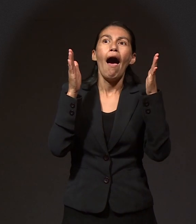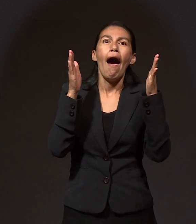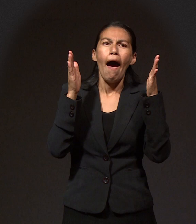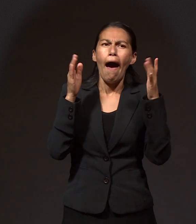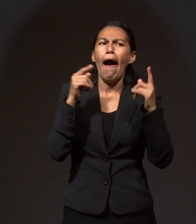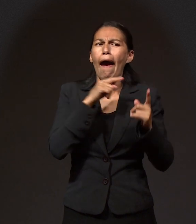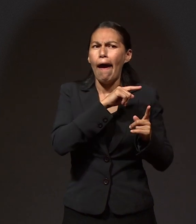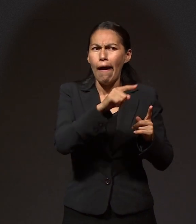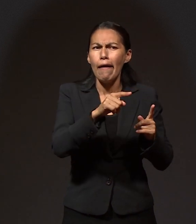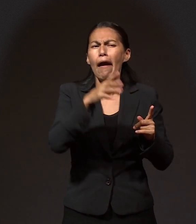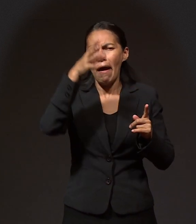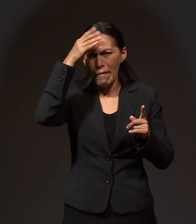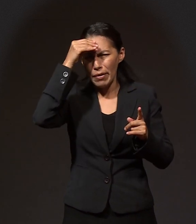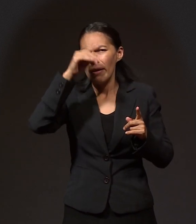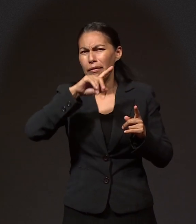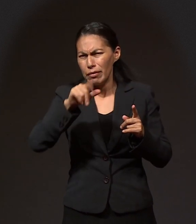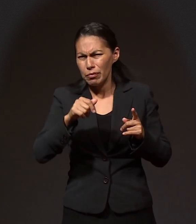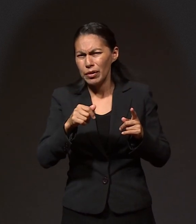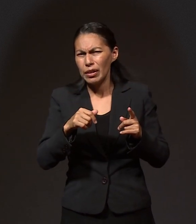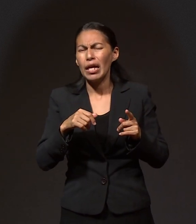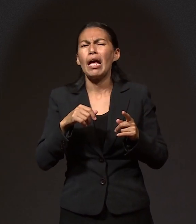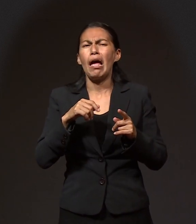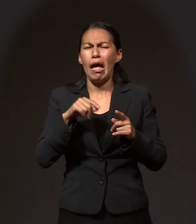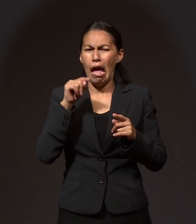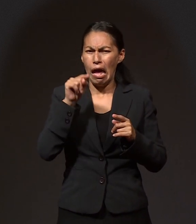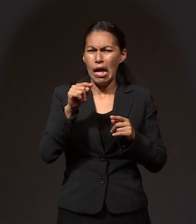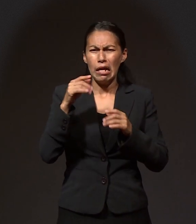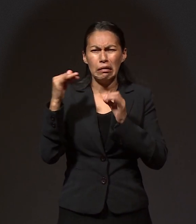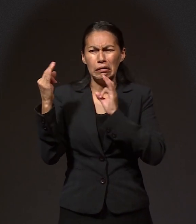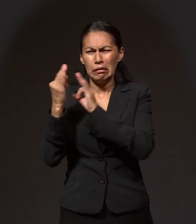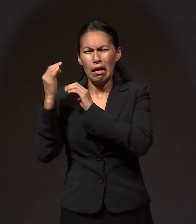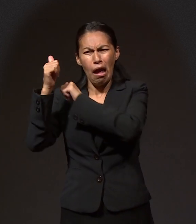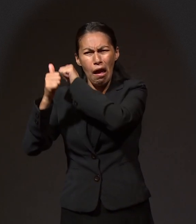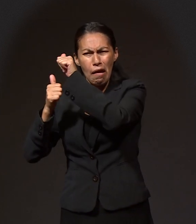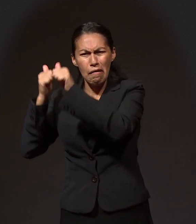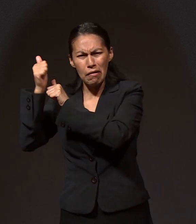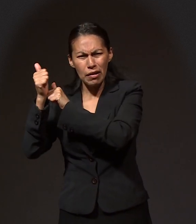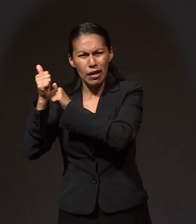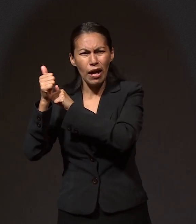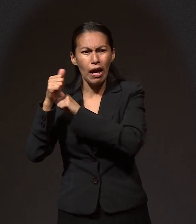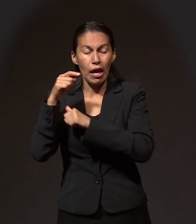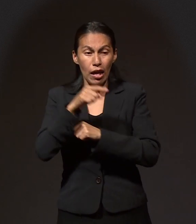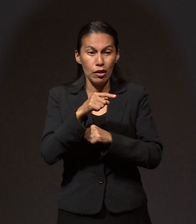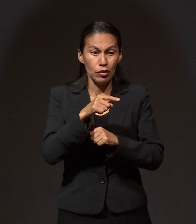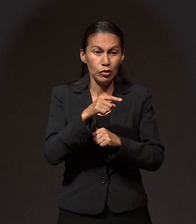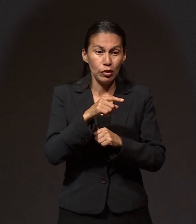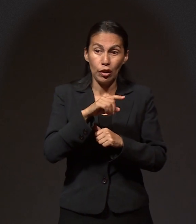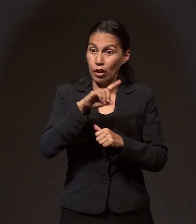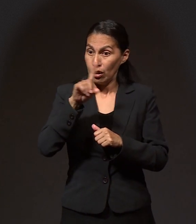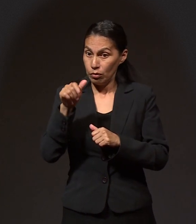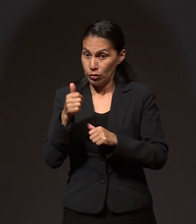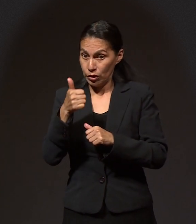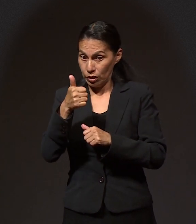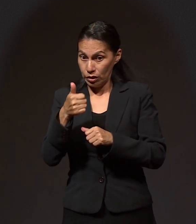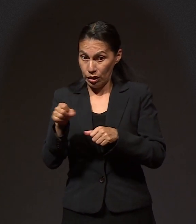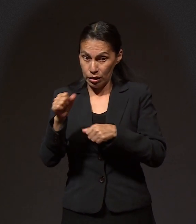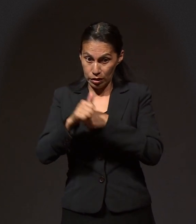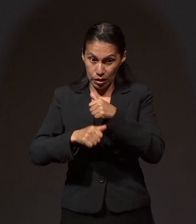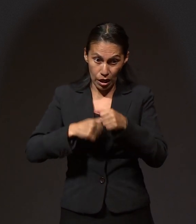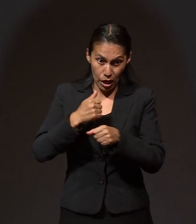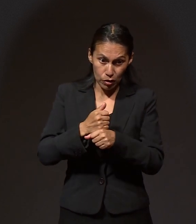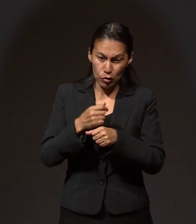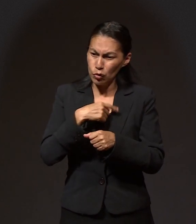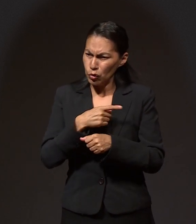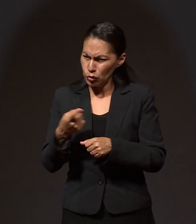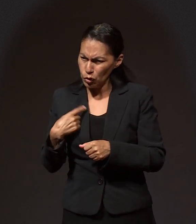leopardo en las arenas del Kalahari en África y ahora todos ahí esperando quién es este tienen poderes sobrenaturales. Nosotros